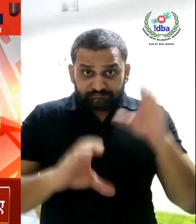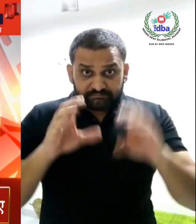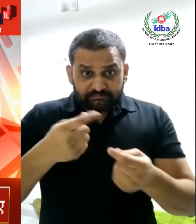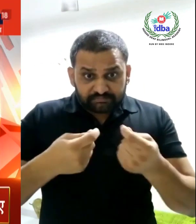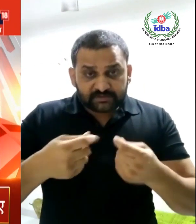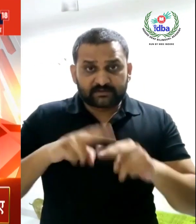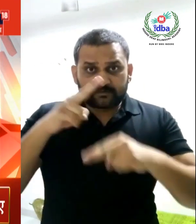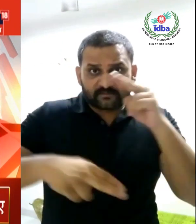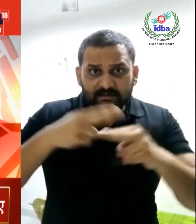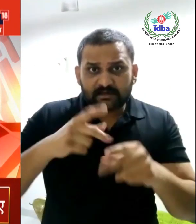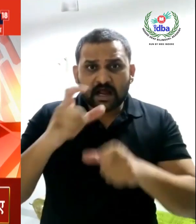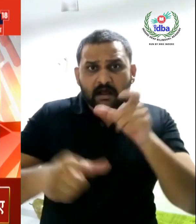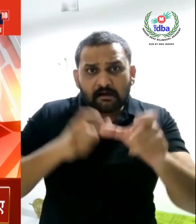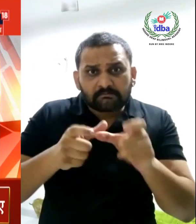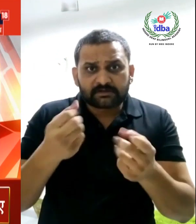व्यवसायियों को